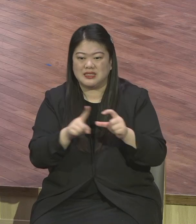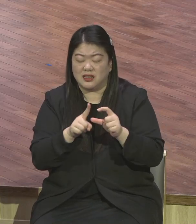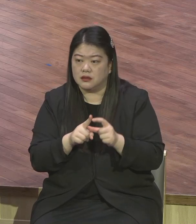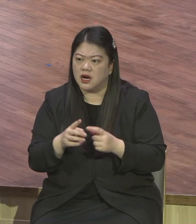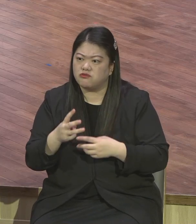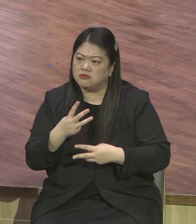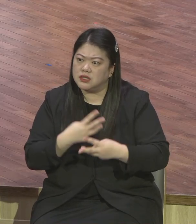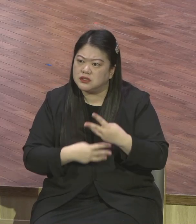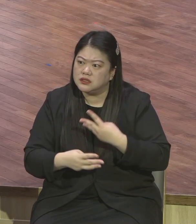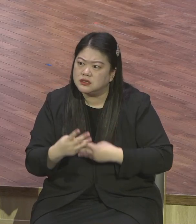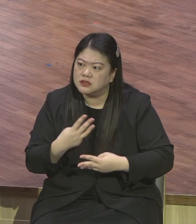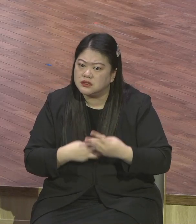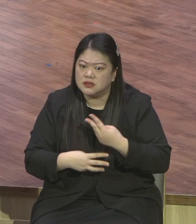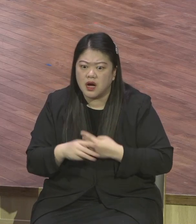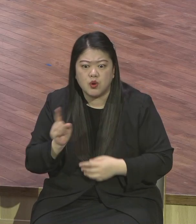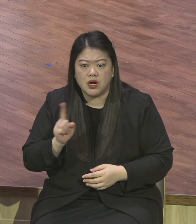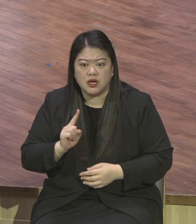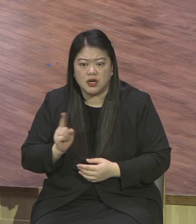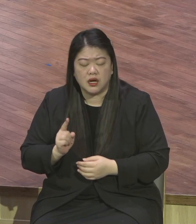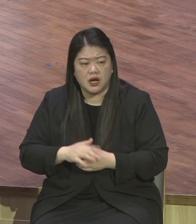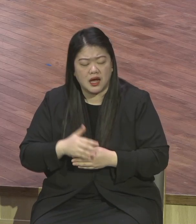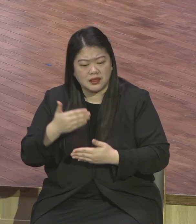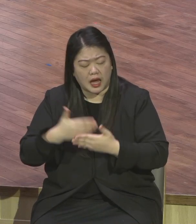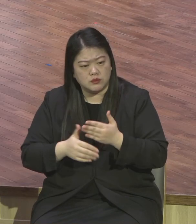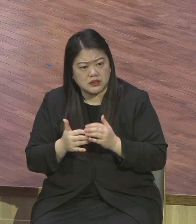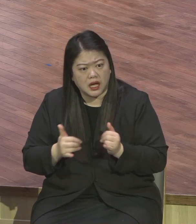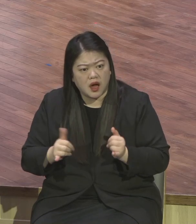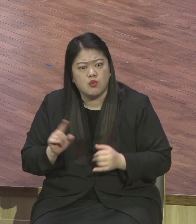전부 영적인 말이에요. 못 알아들어.